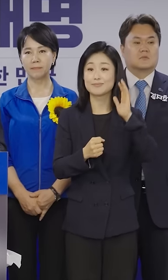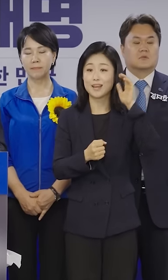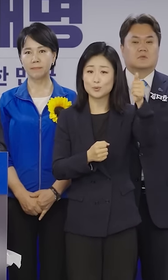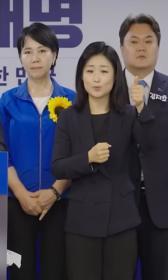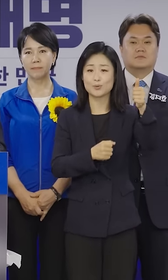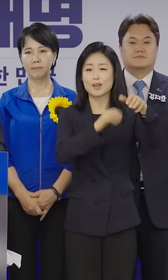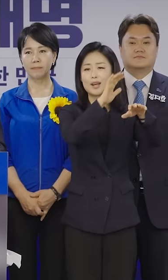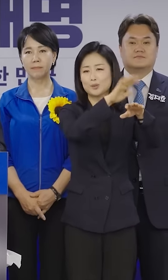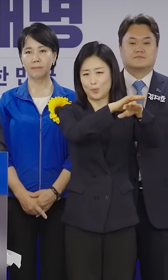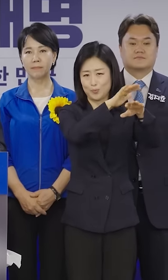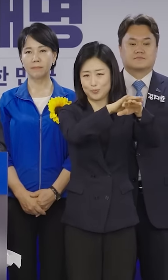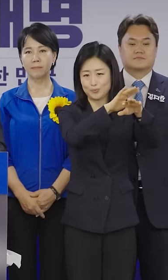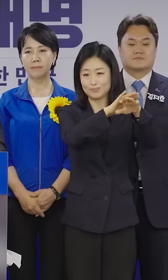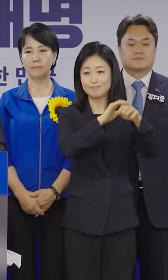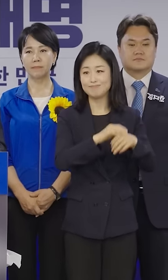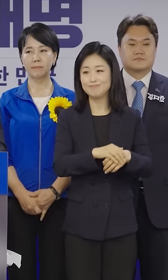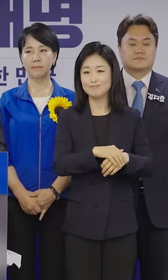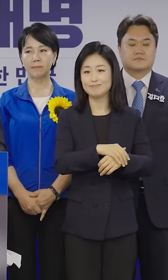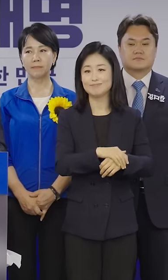대통령의 손에